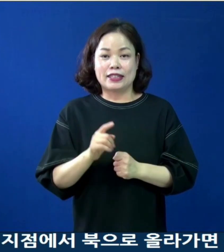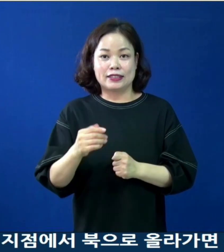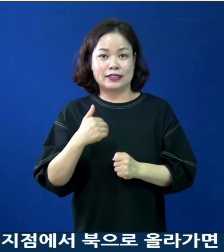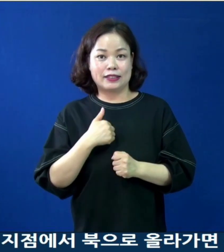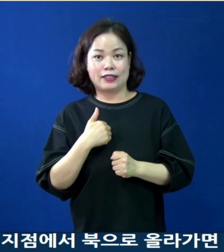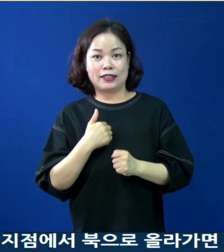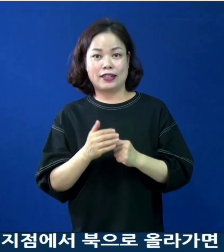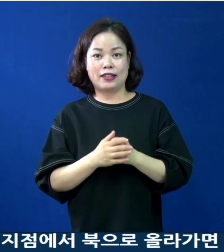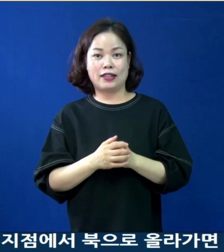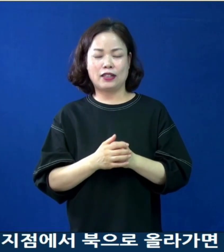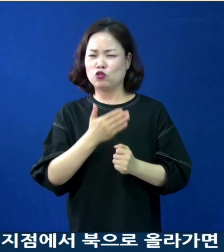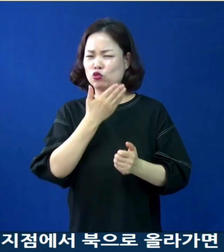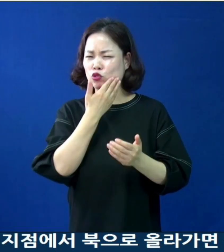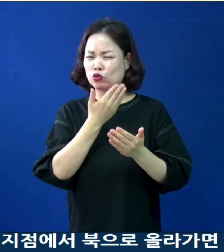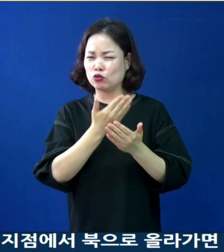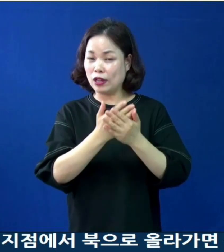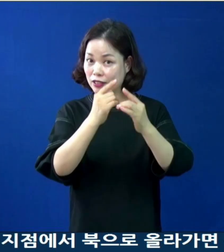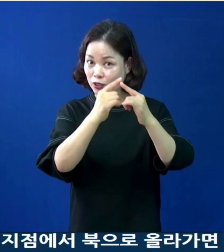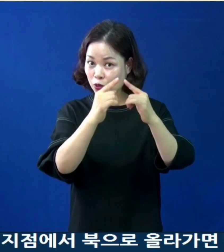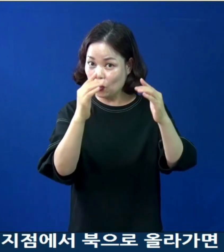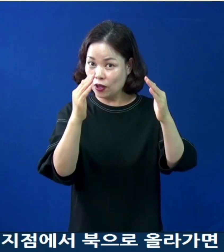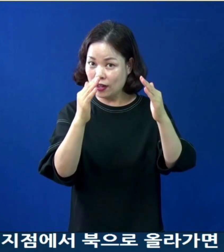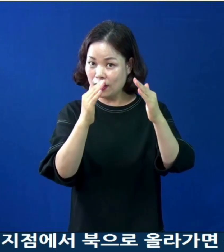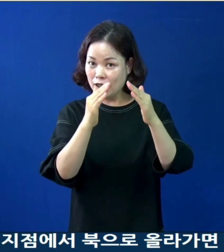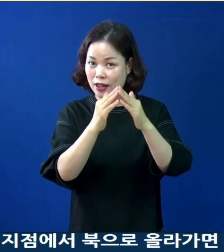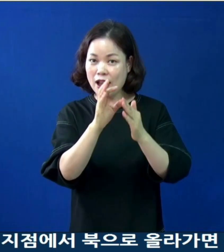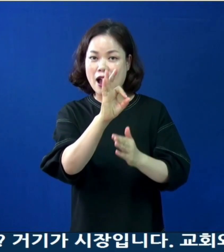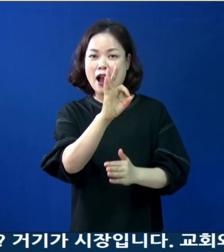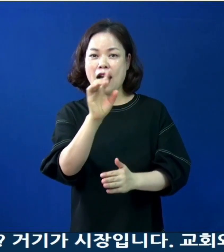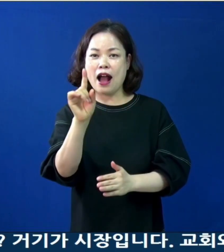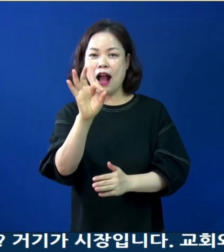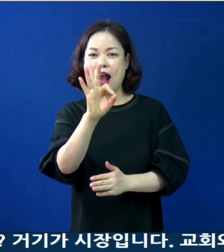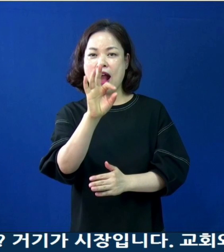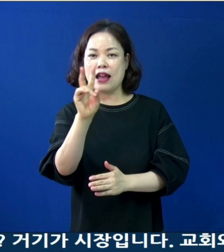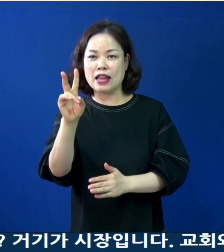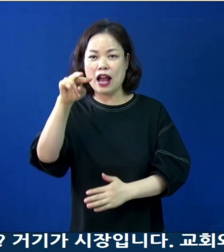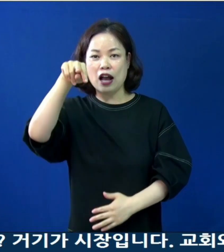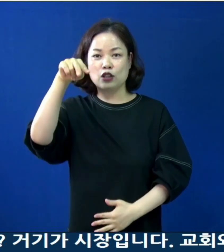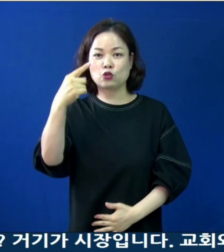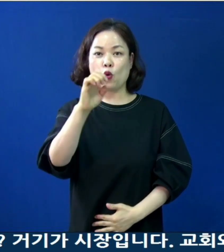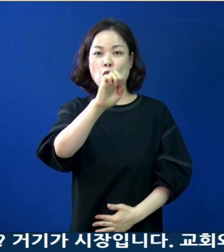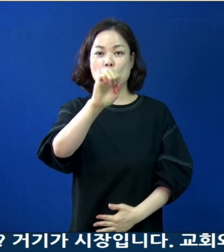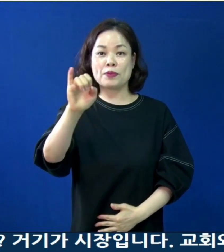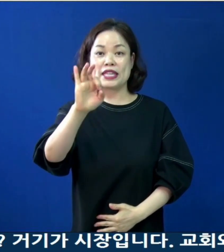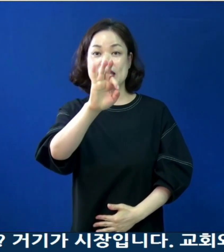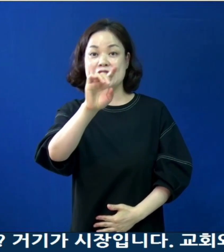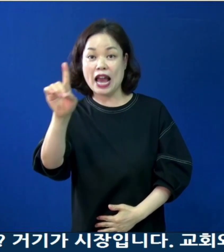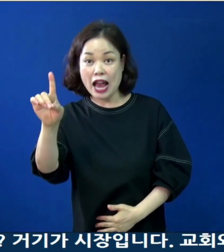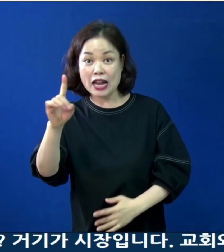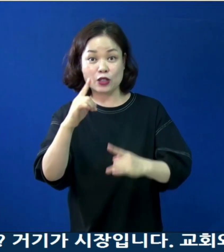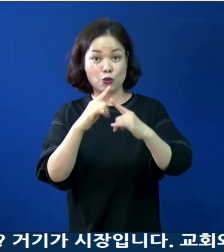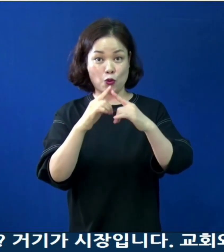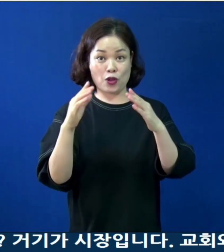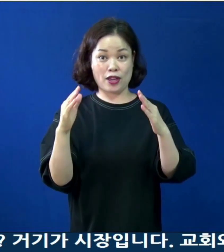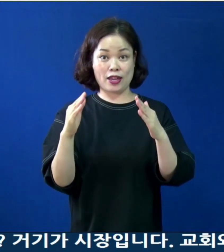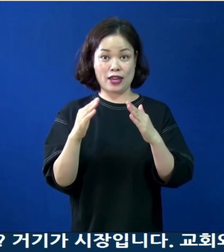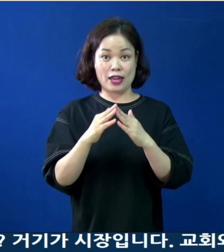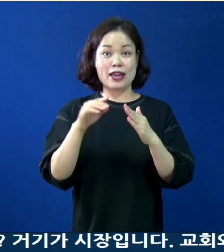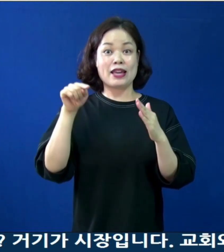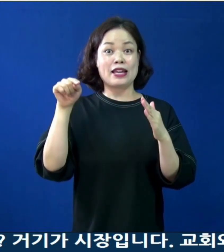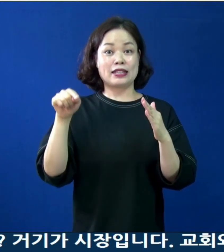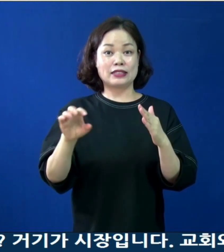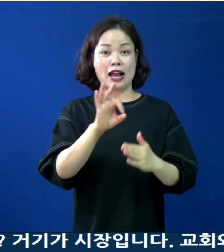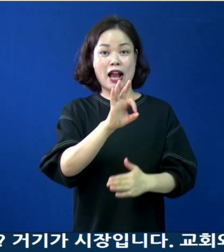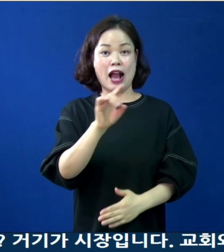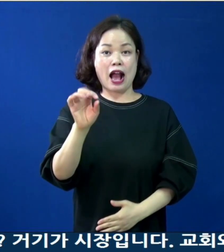제가 중요하다는 교회가 아야 소피아라는 그 교회고요. 거기